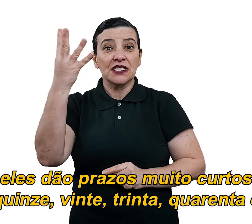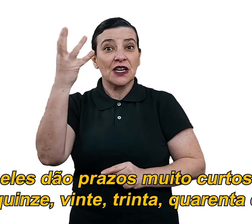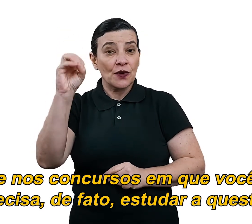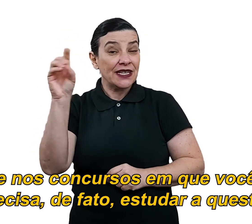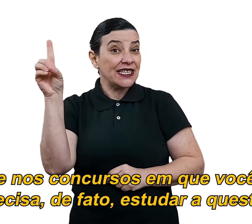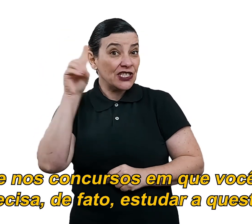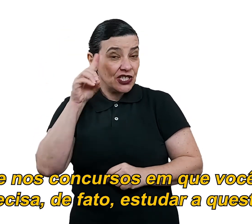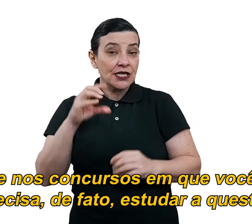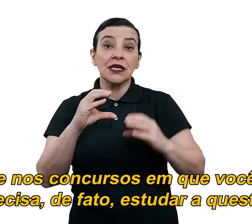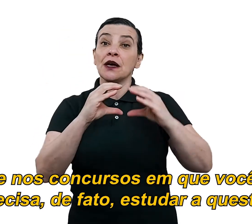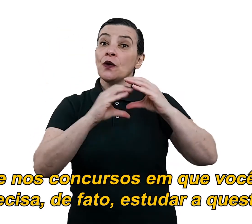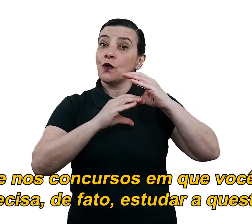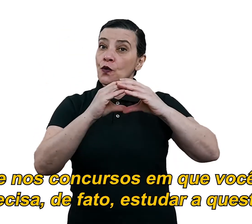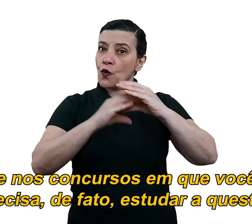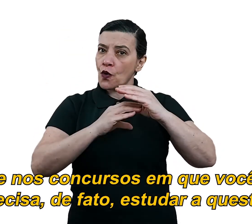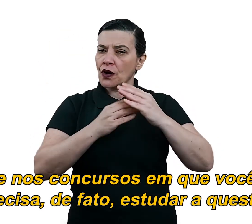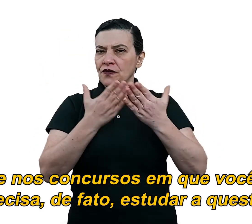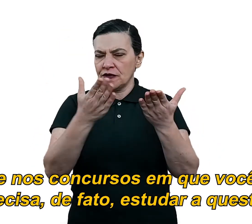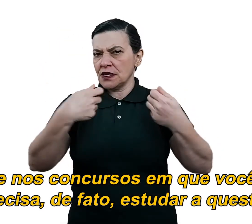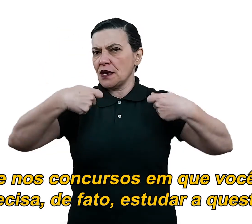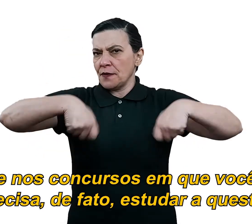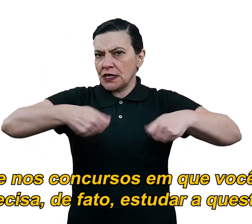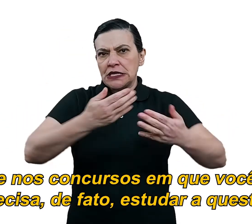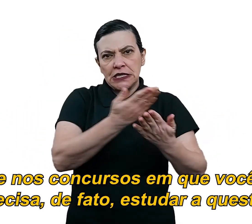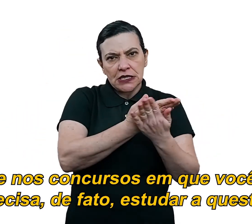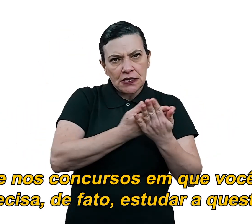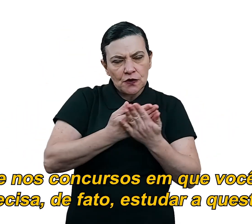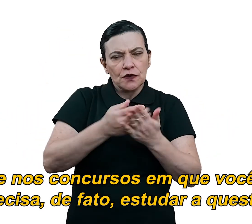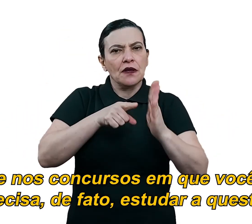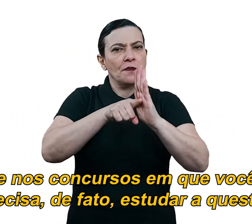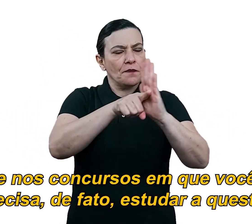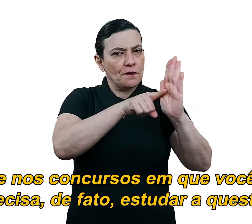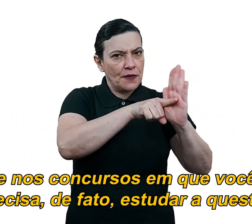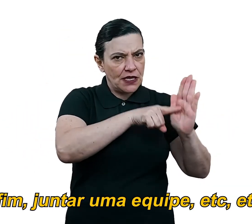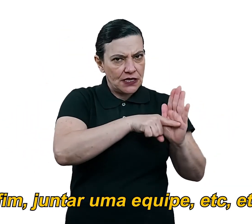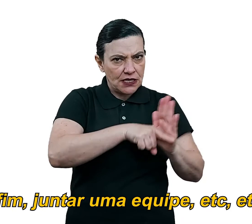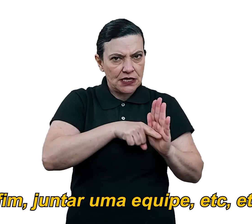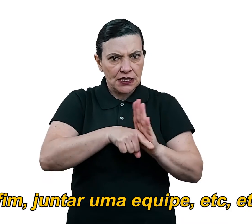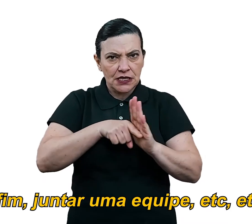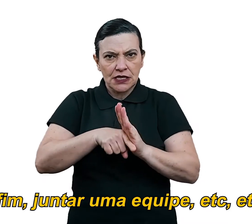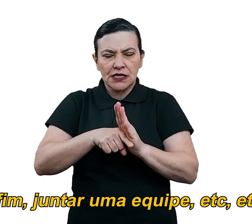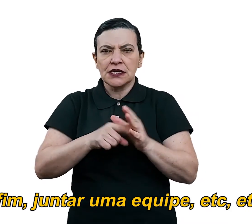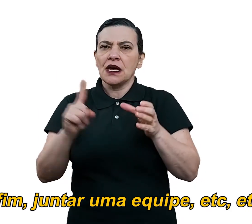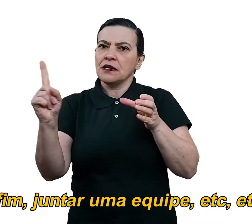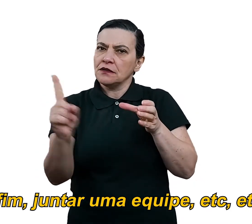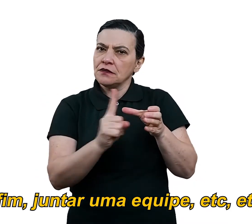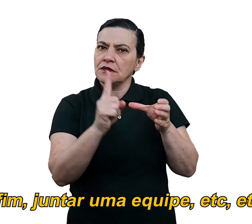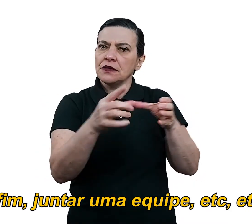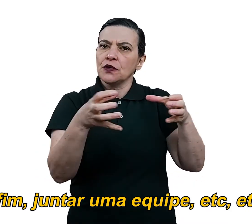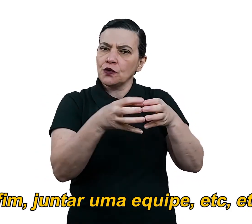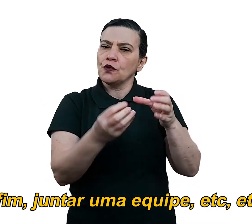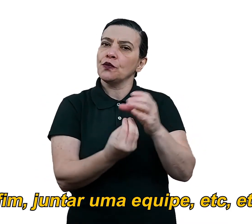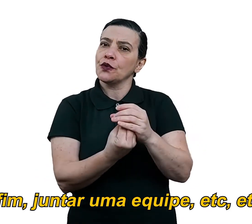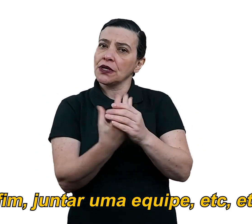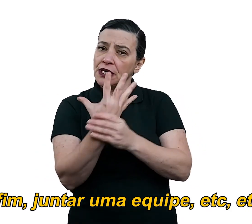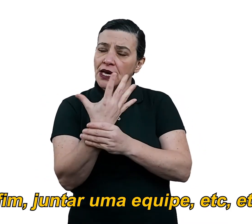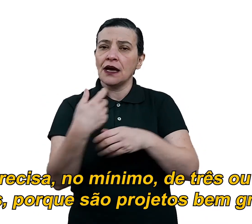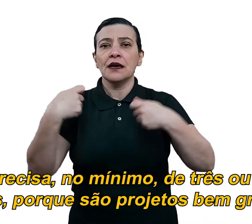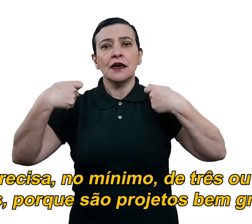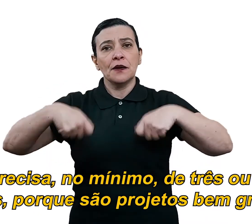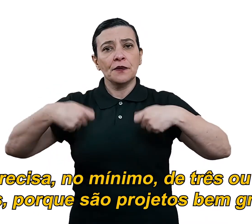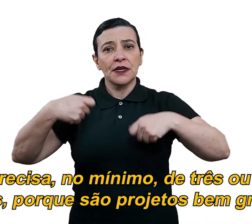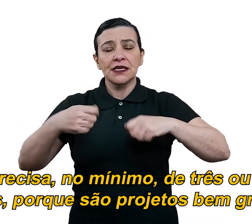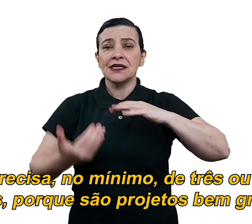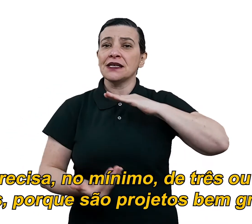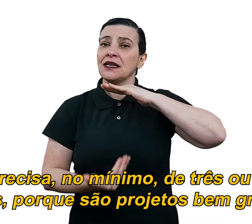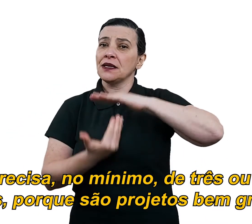40 dias. E nos concursos, que você precisa de fato estudar a questão, enfim, juntar uma equipe, etc.,